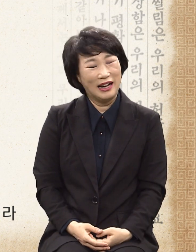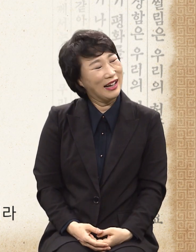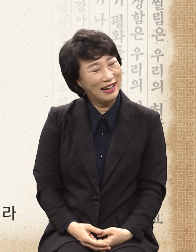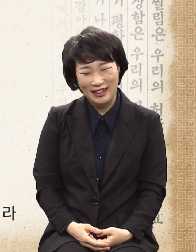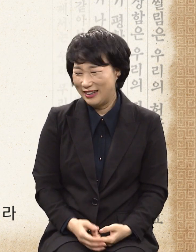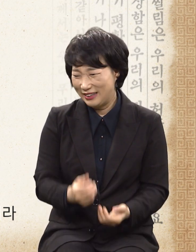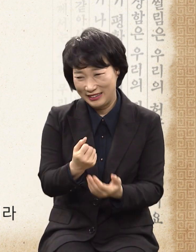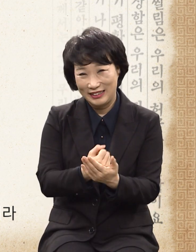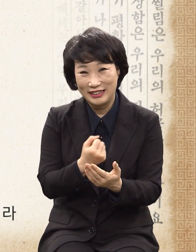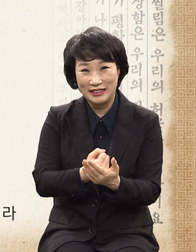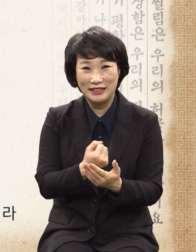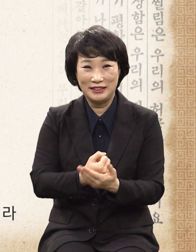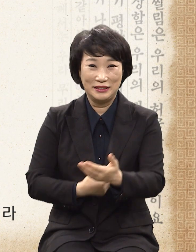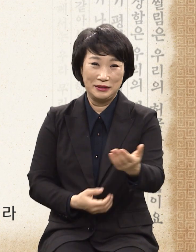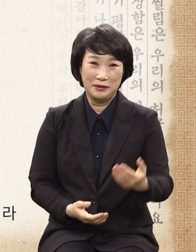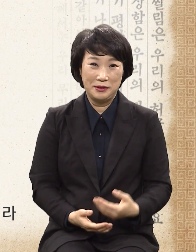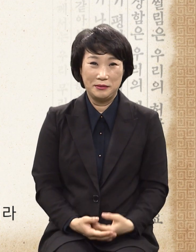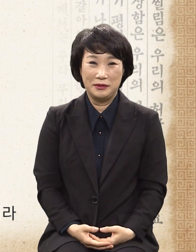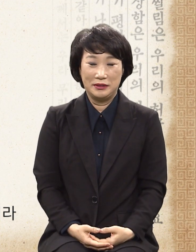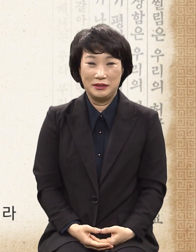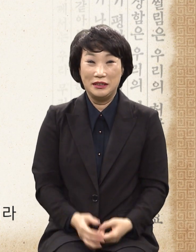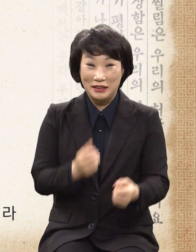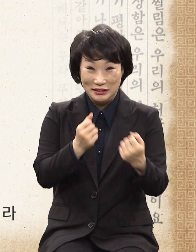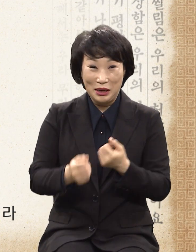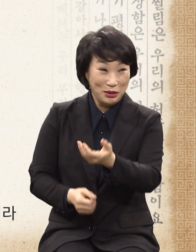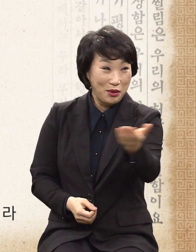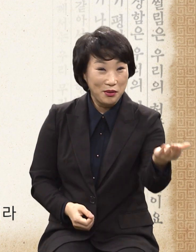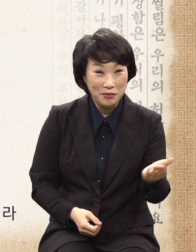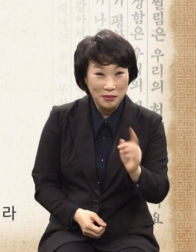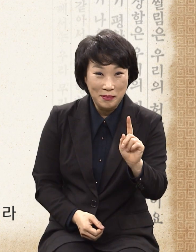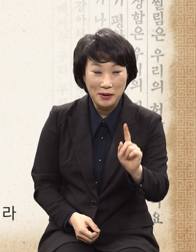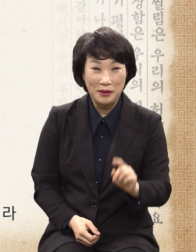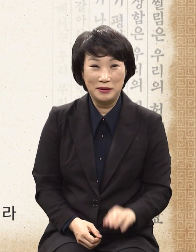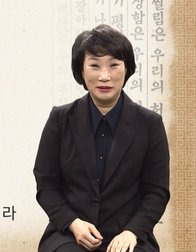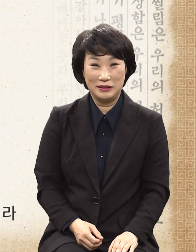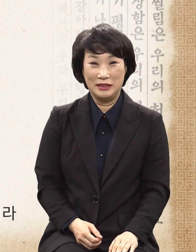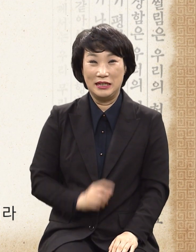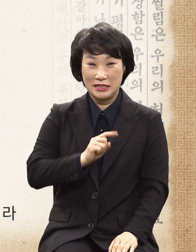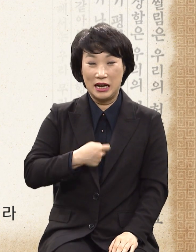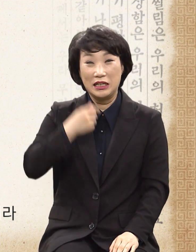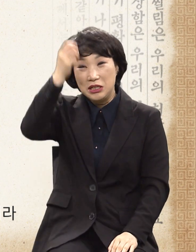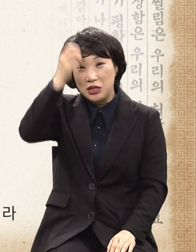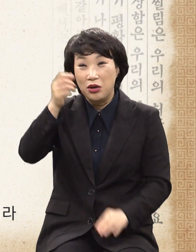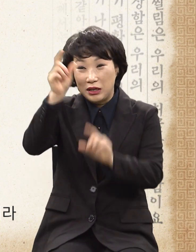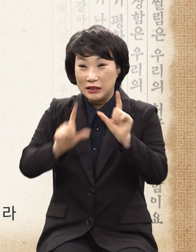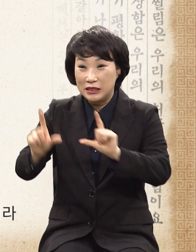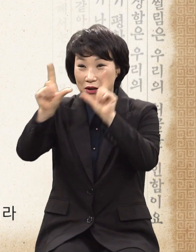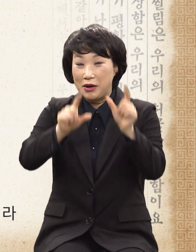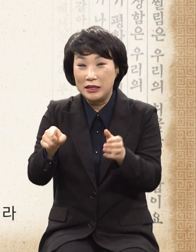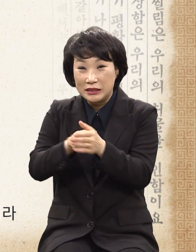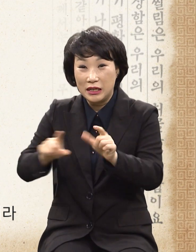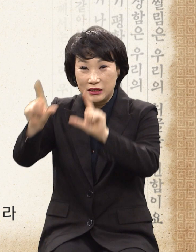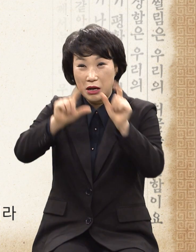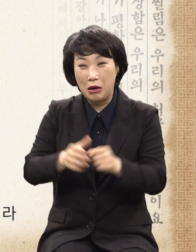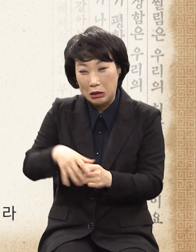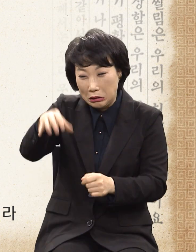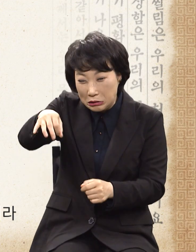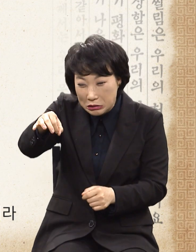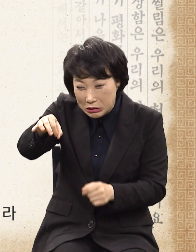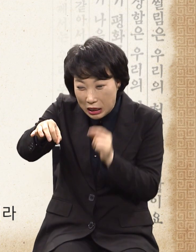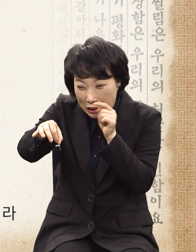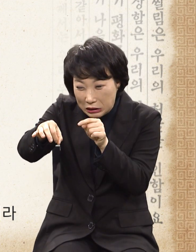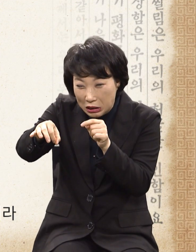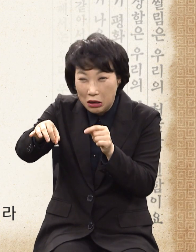얼마나 보잘것없냐. 그러면서도 자기 영적 생활, 신앙생활이 얼마나